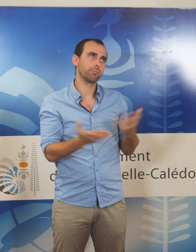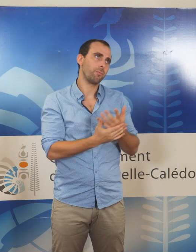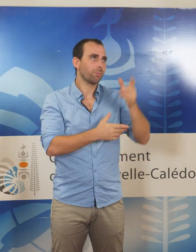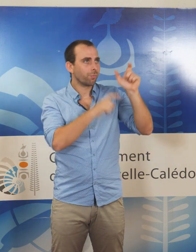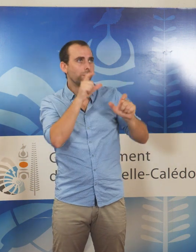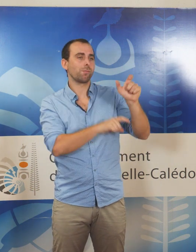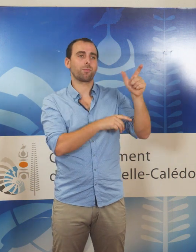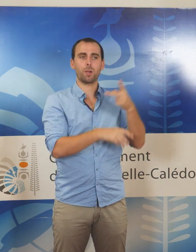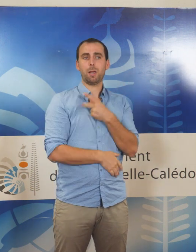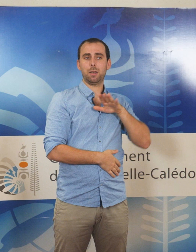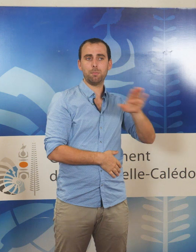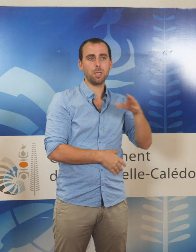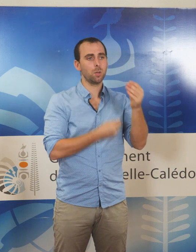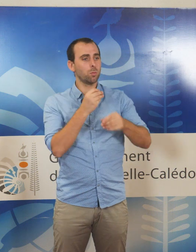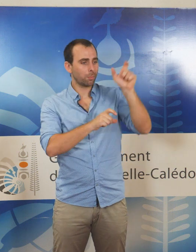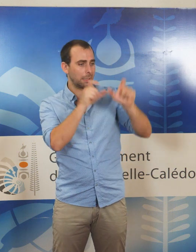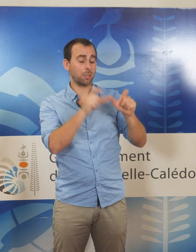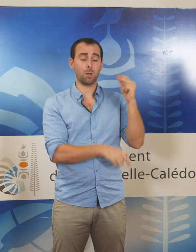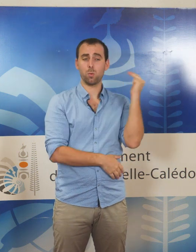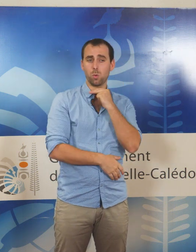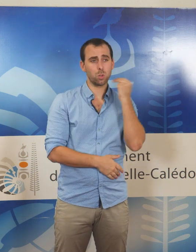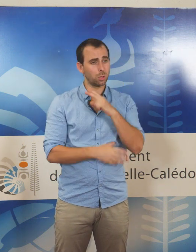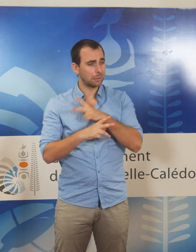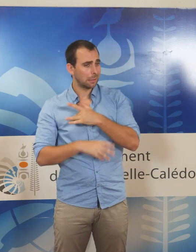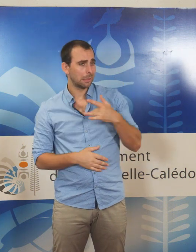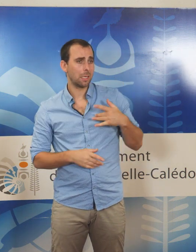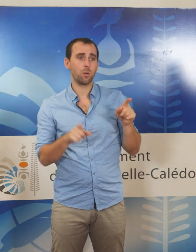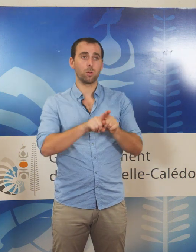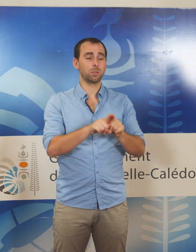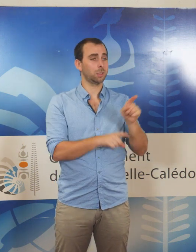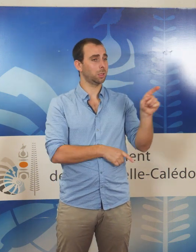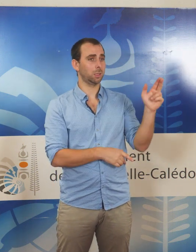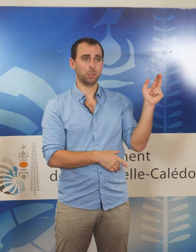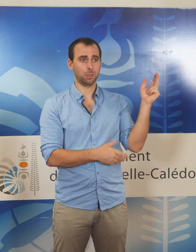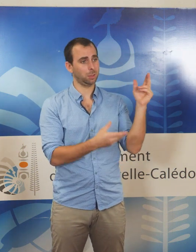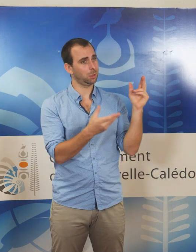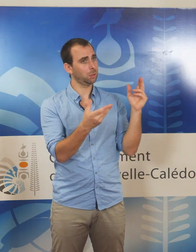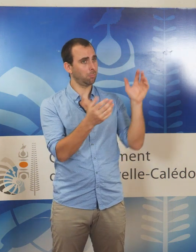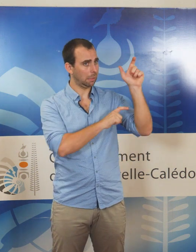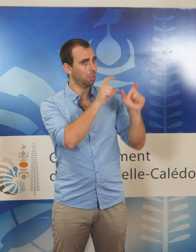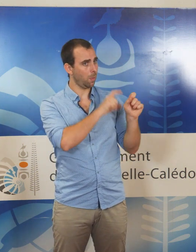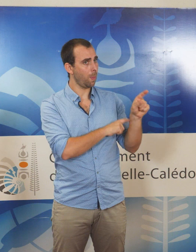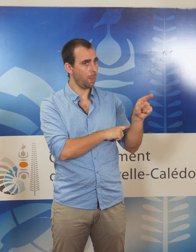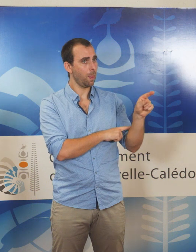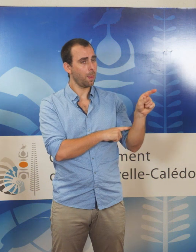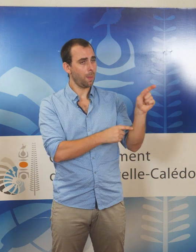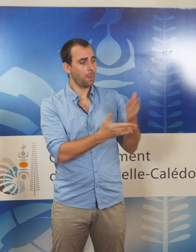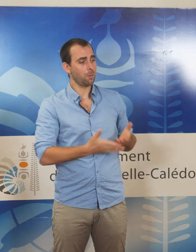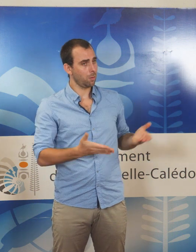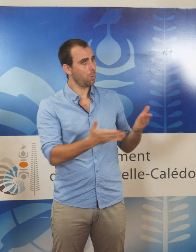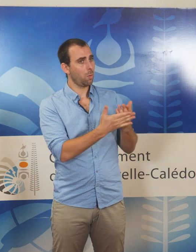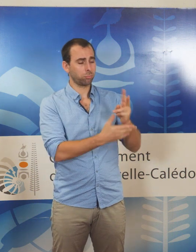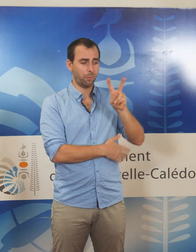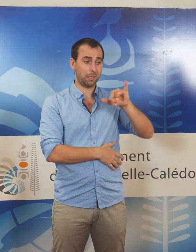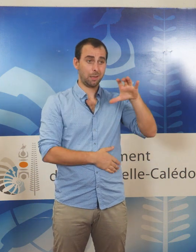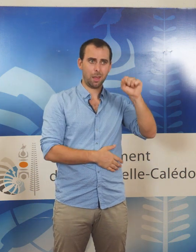médical ou les personnes en urgence sanitaire, mais également les personnes qui avaient des problèmes de